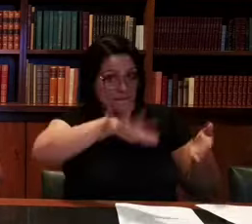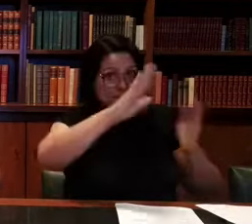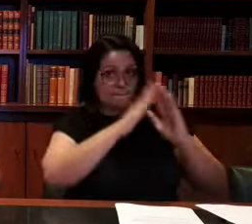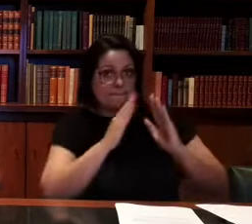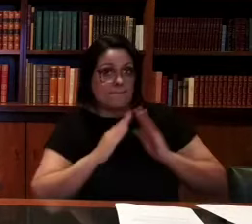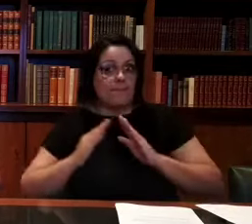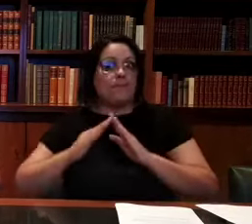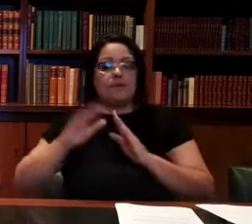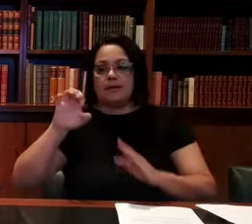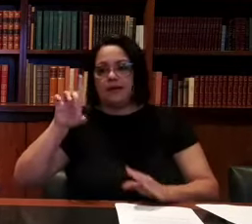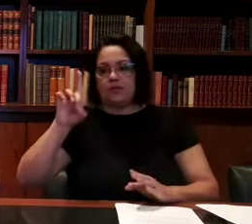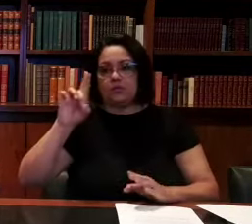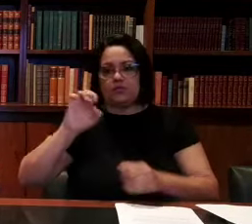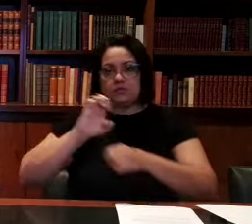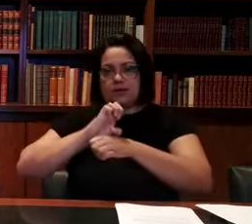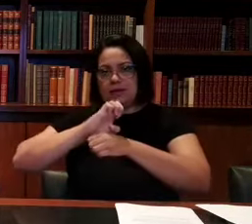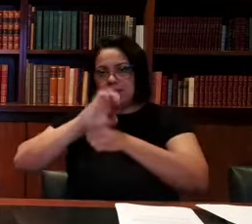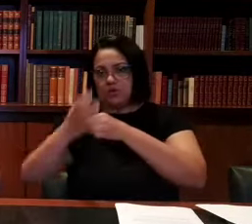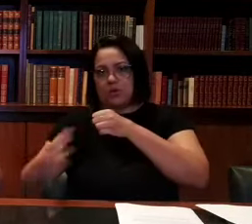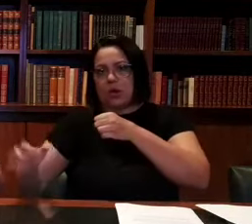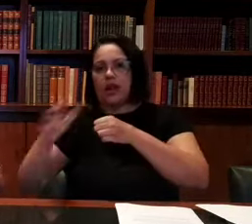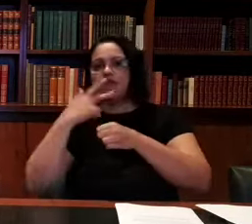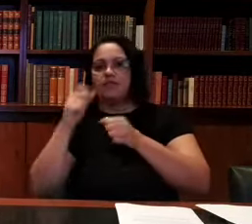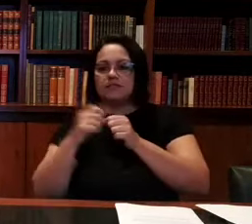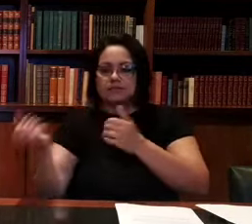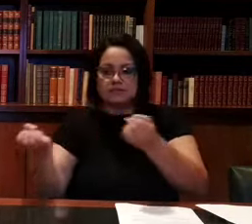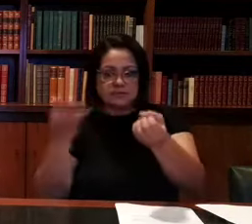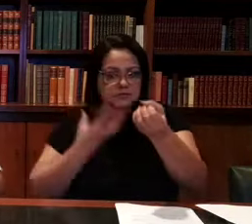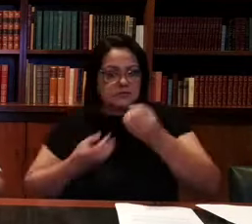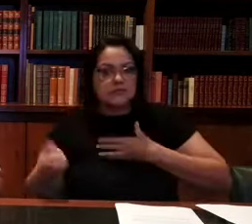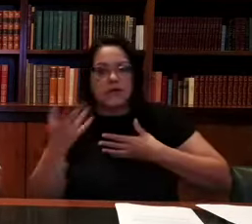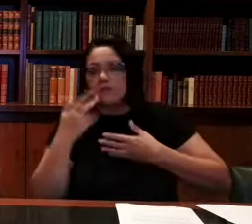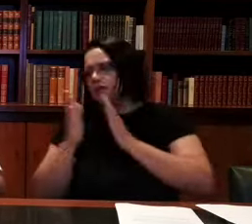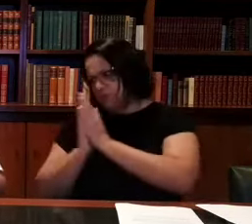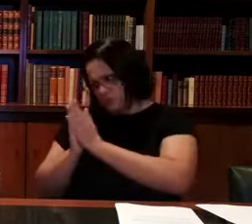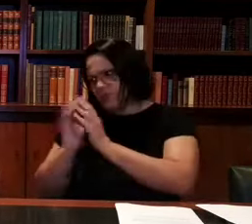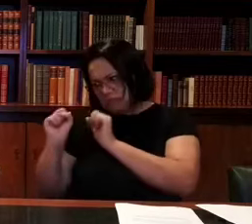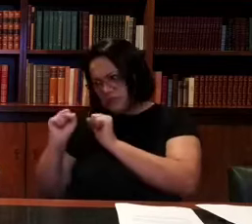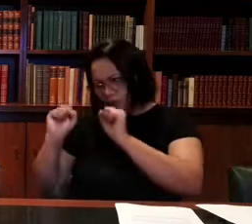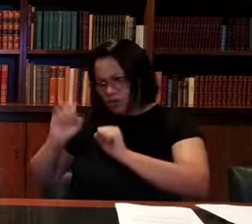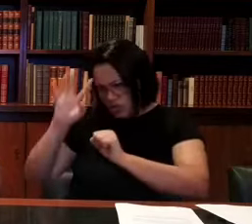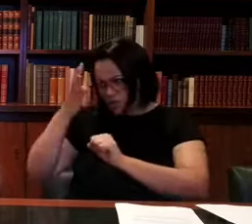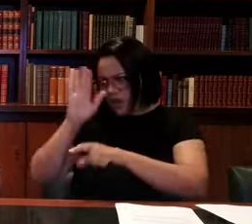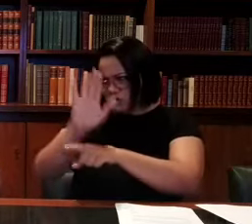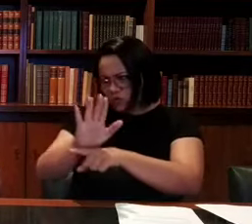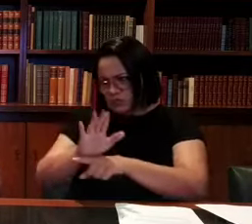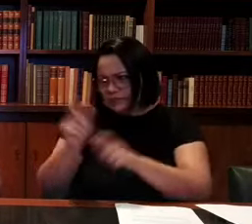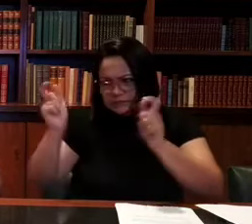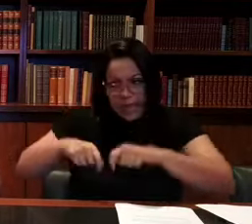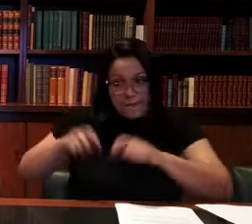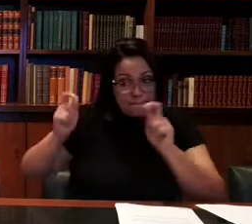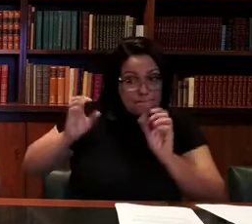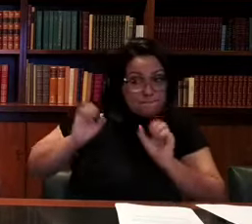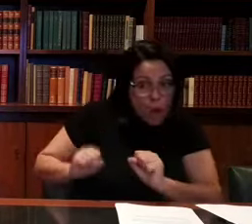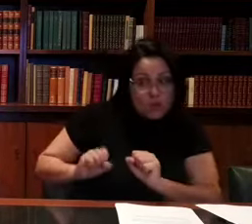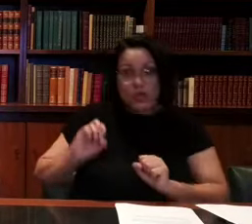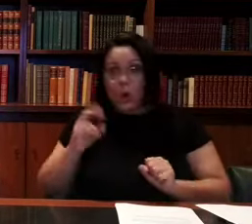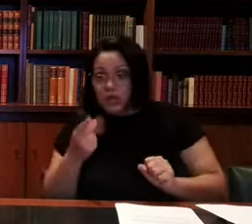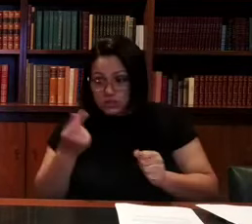duas cidades do lado fizeram uma um comunicado para nós a letra Tarciso dá para resolver e deixe a